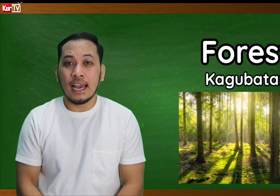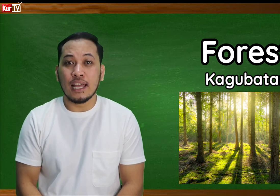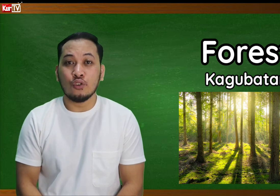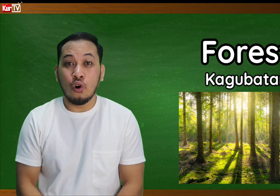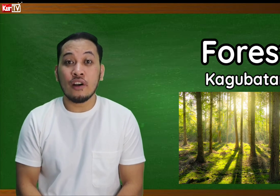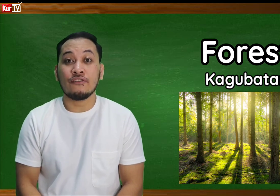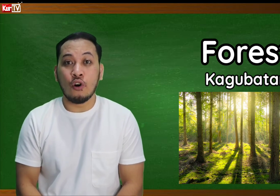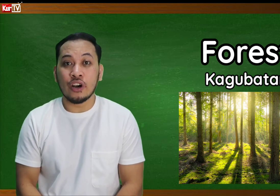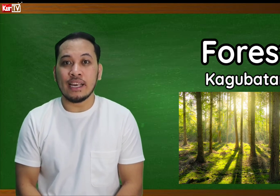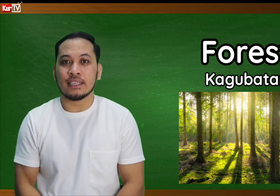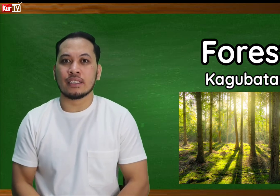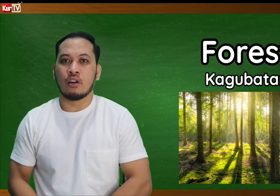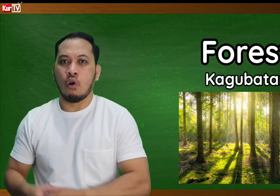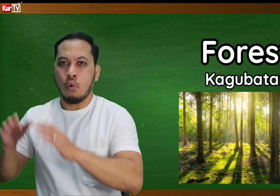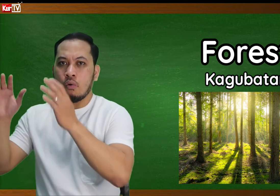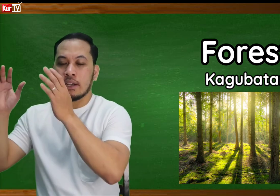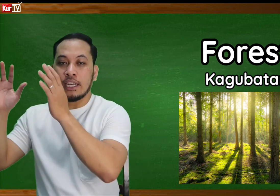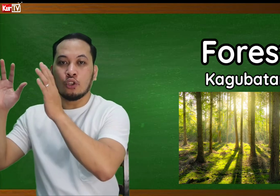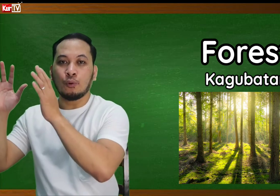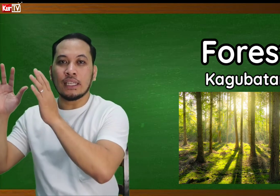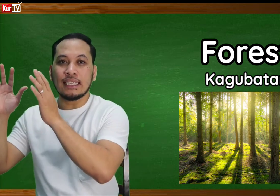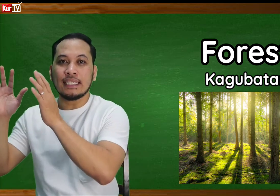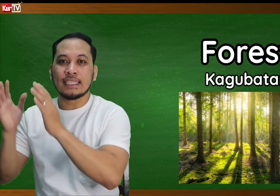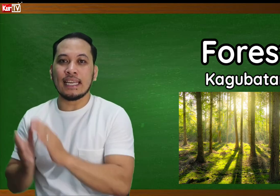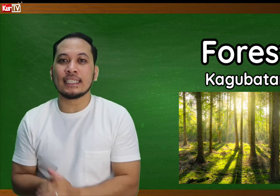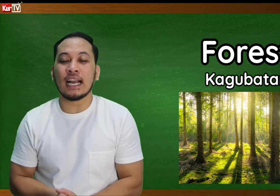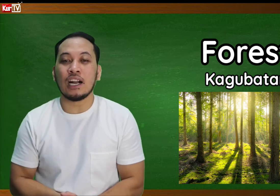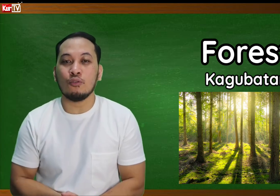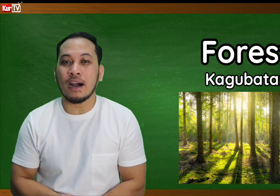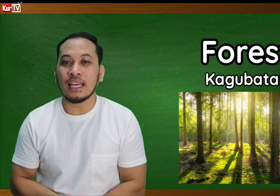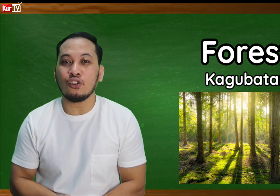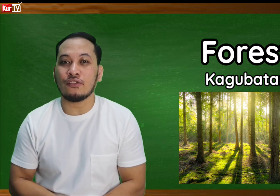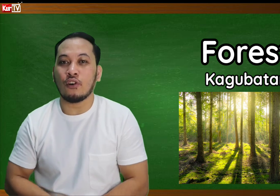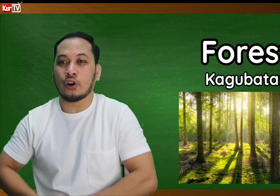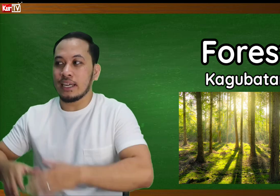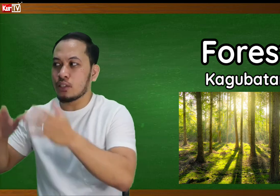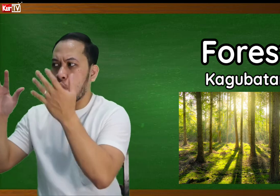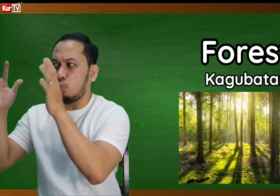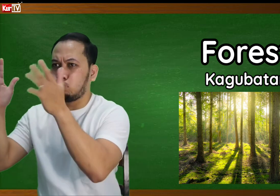Kagubatan or forest. Ganito po natin isisenyas ang kagubatan or forest.